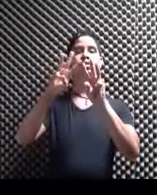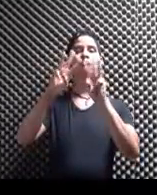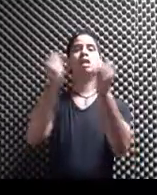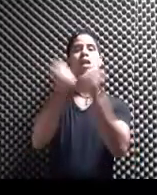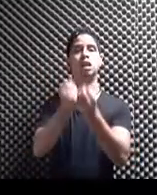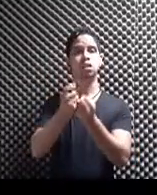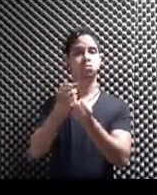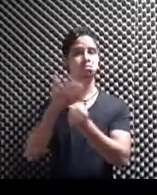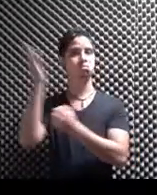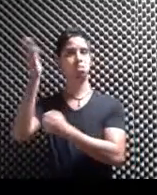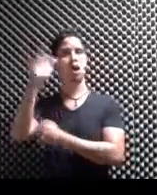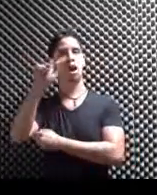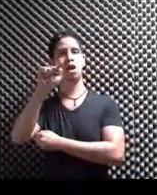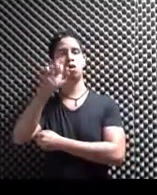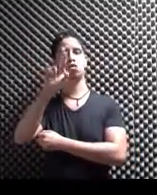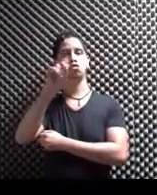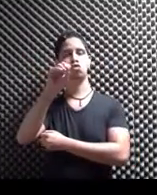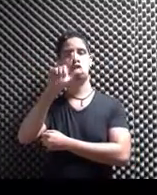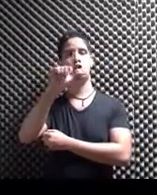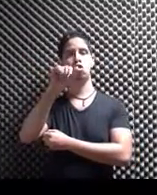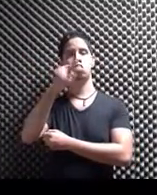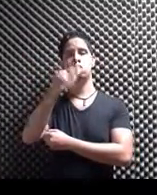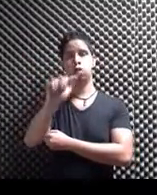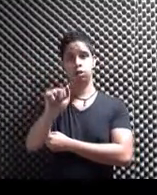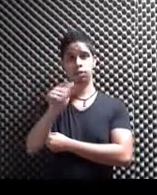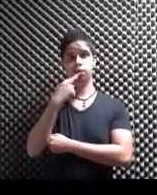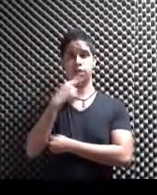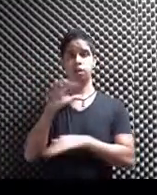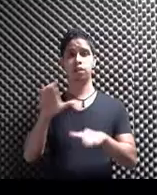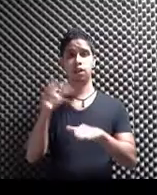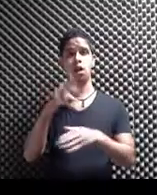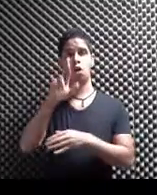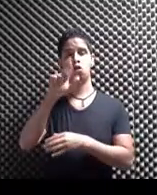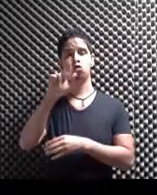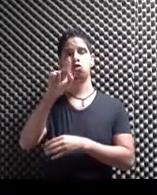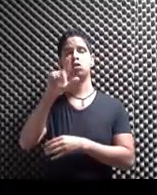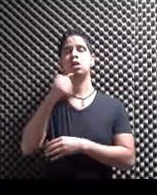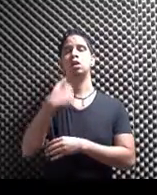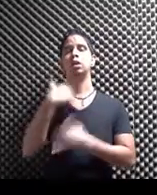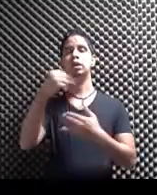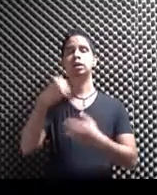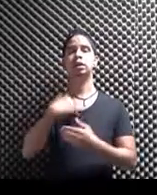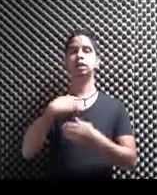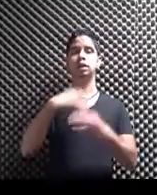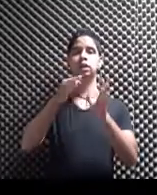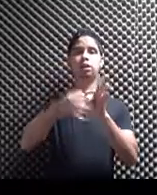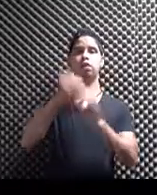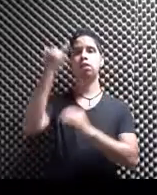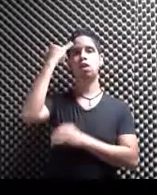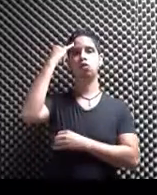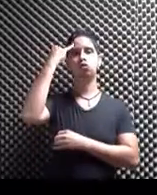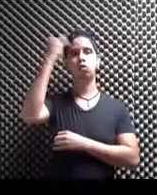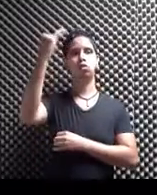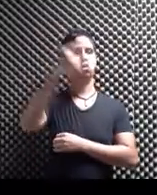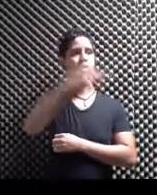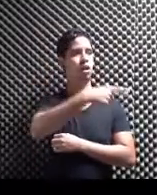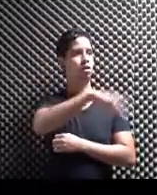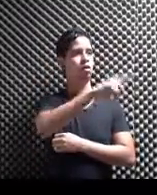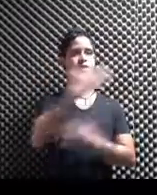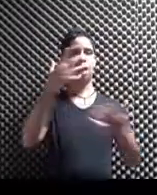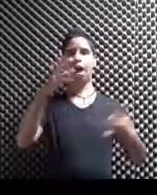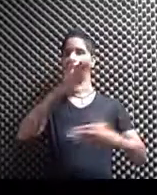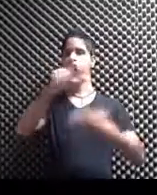tarot de manejo de emociones con energía lunar elaboración de runas interpretación de sueños que ya nosotros lo hemos cogido todo ¿verdad? sea